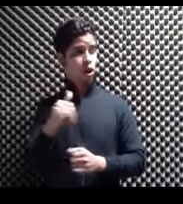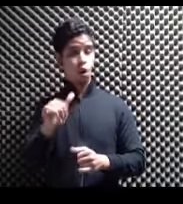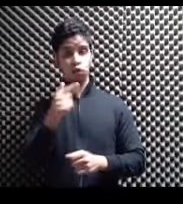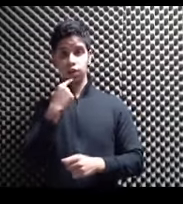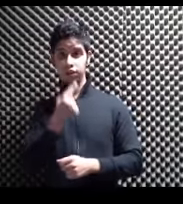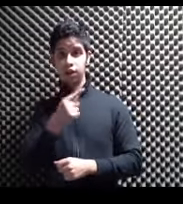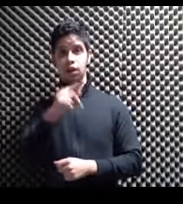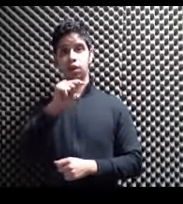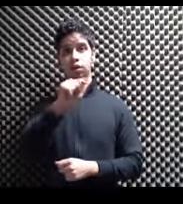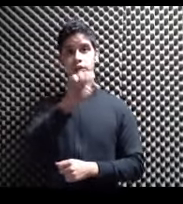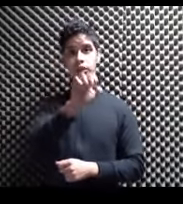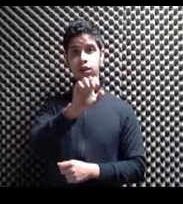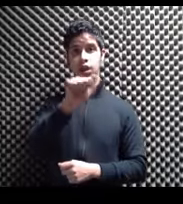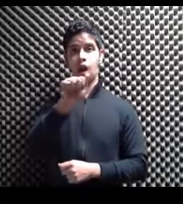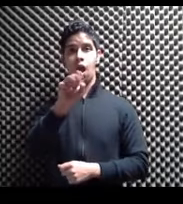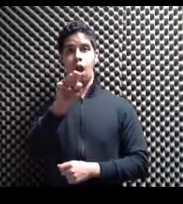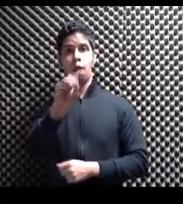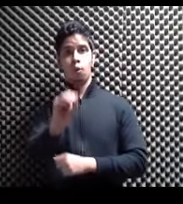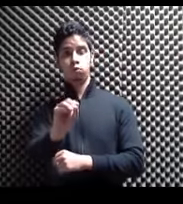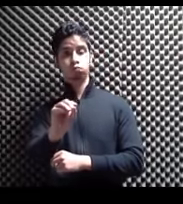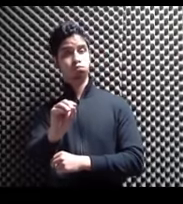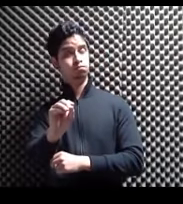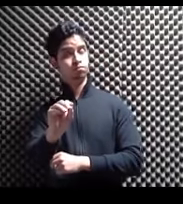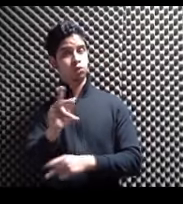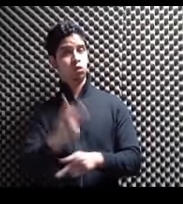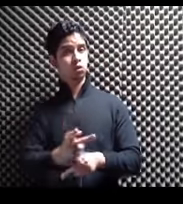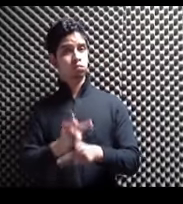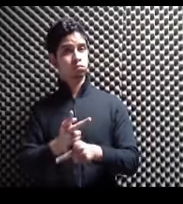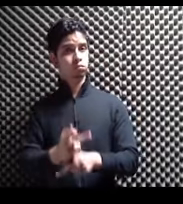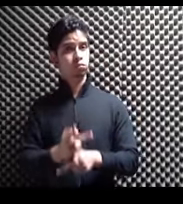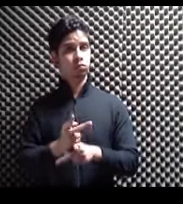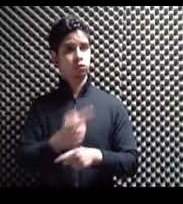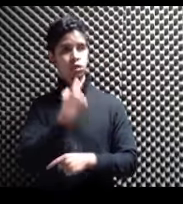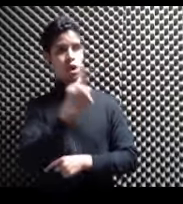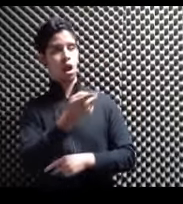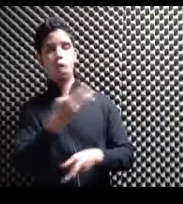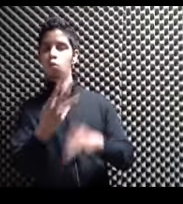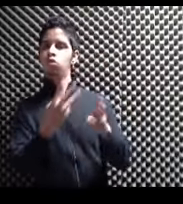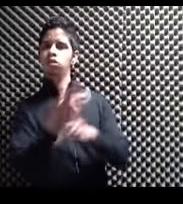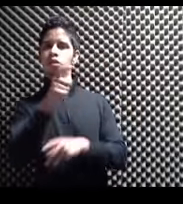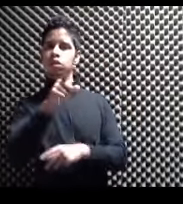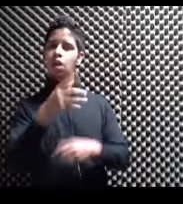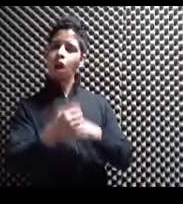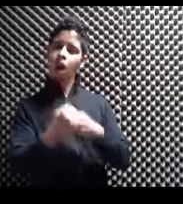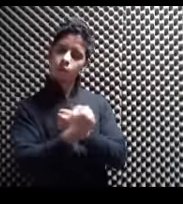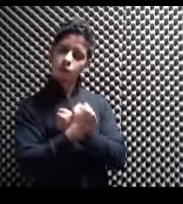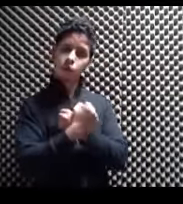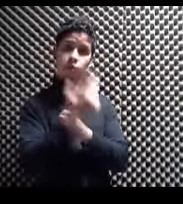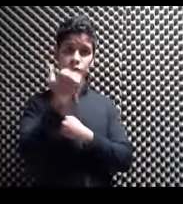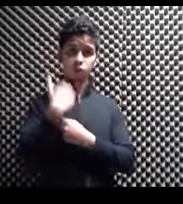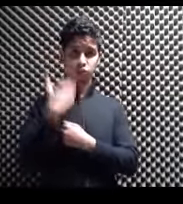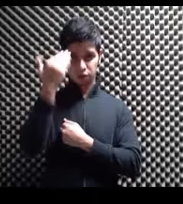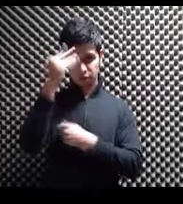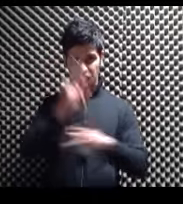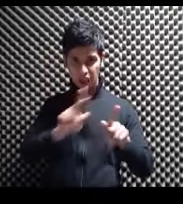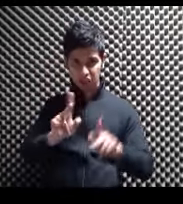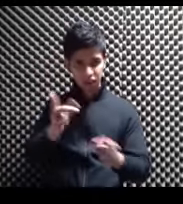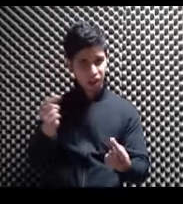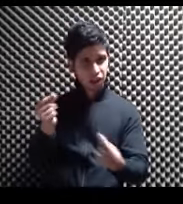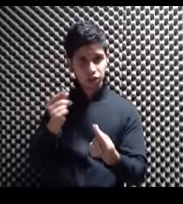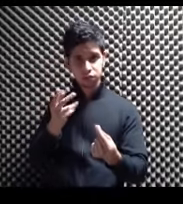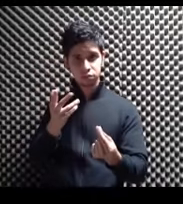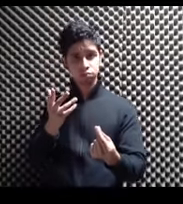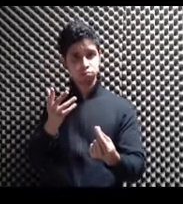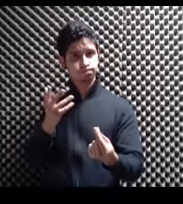lo importante es que, para como también bregamos acá, porque como la gente, tú sabes, que hace esta cuestión de que hace